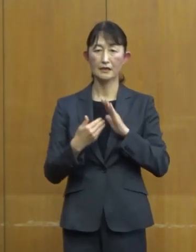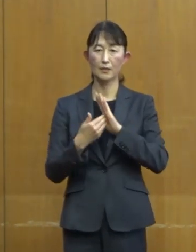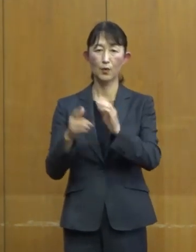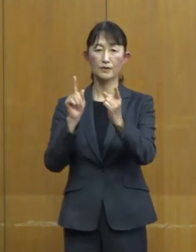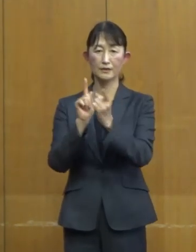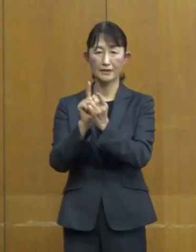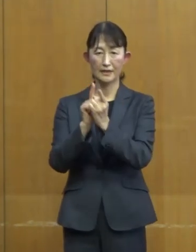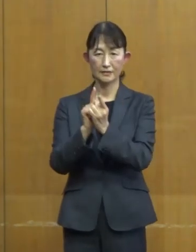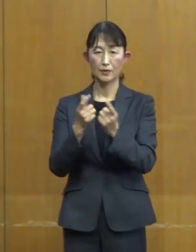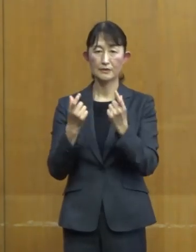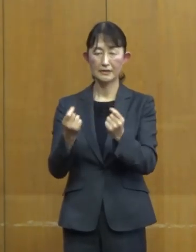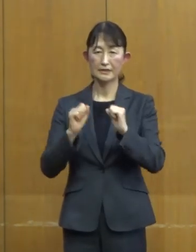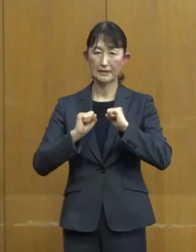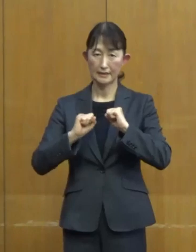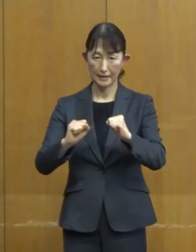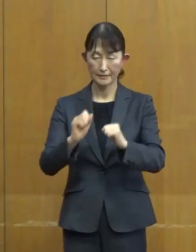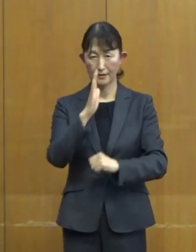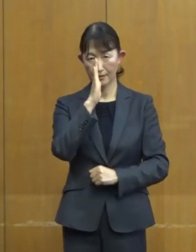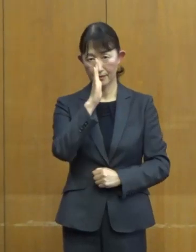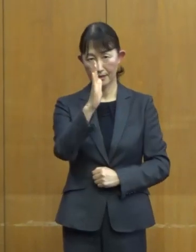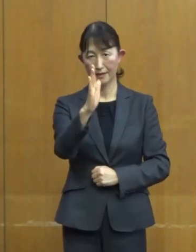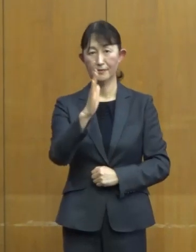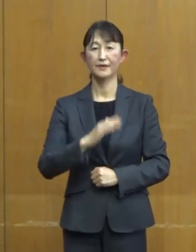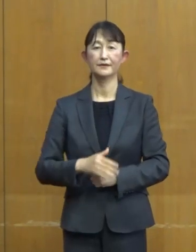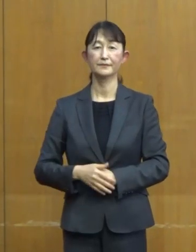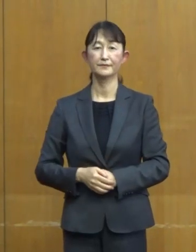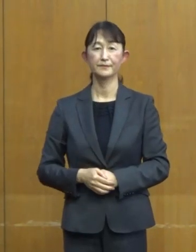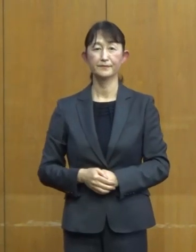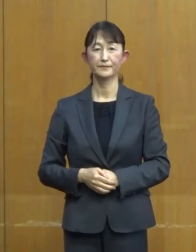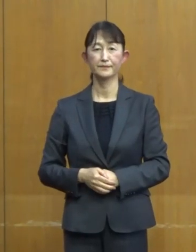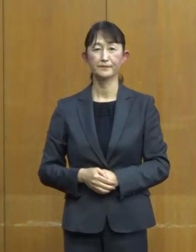対策を徹底していただきますようお願いいた